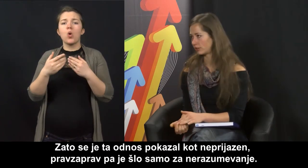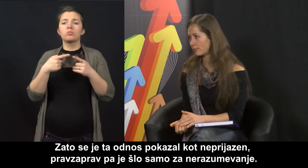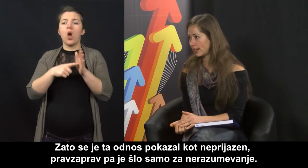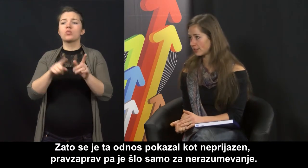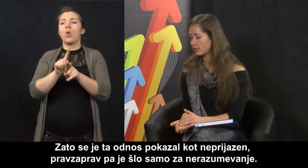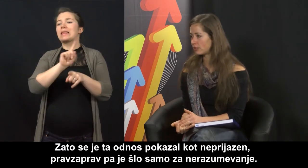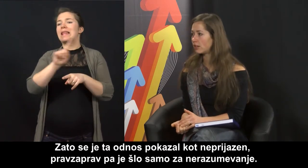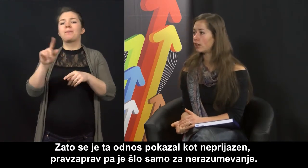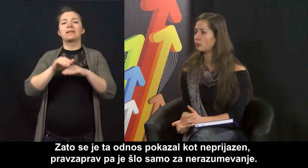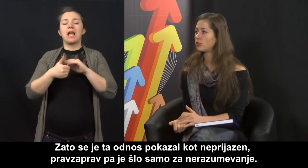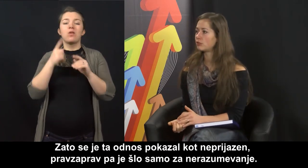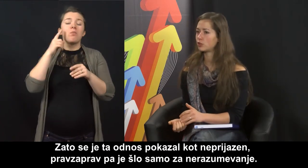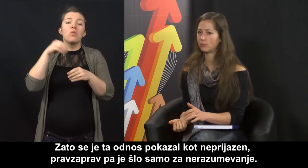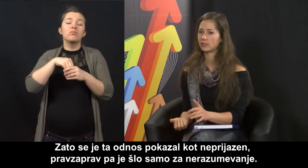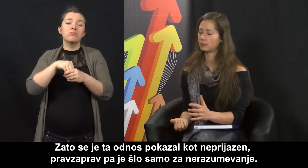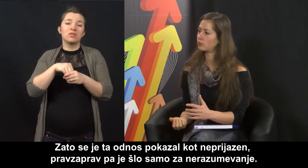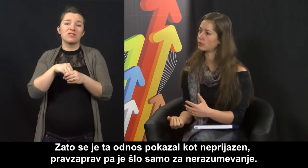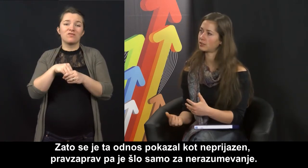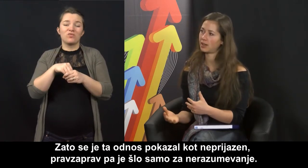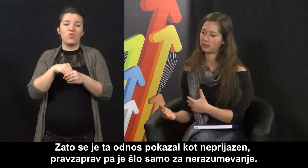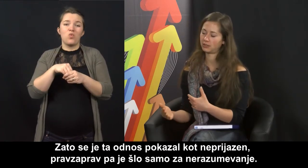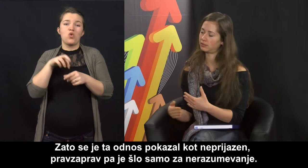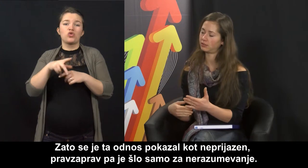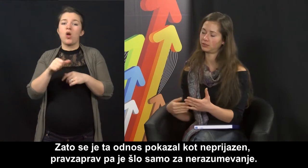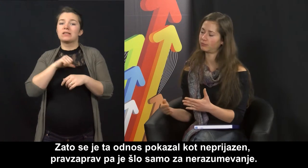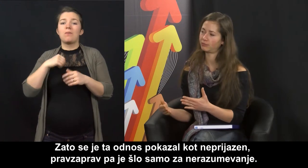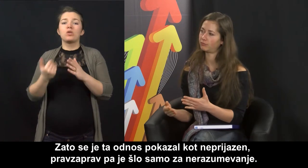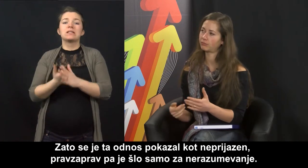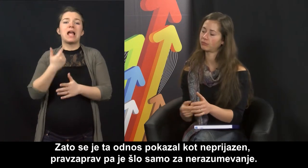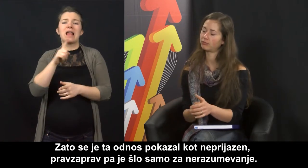pokazal kot neprijazen, v bistvu je šlo pa samo za